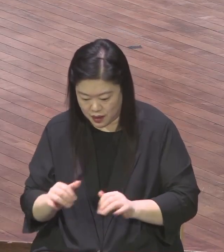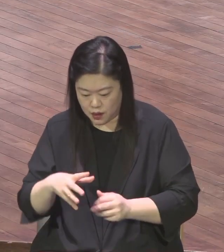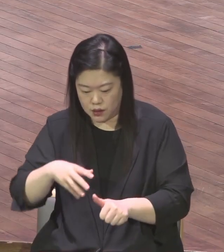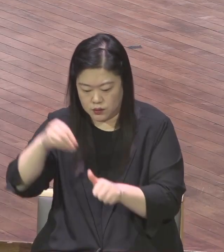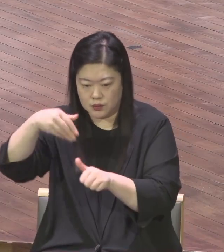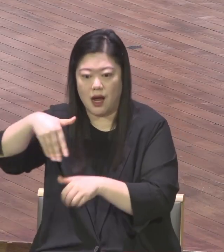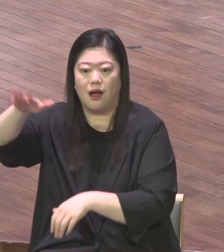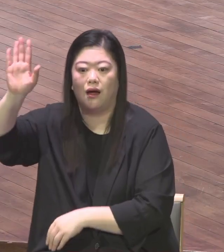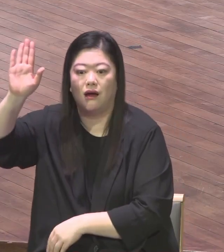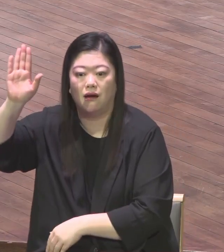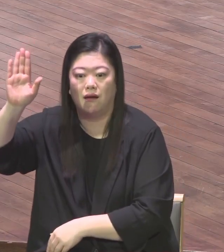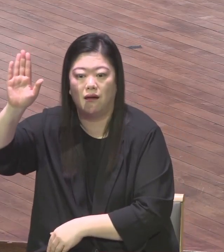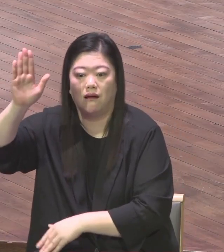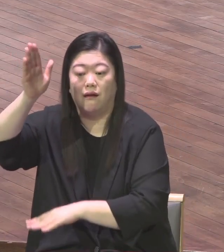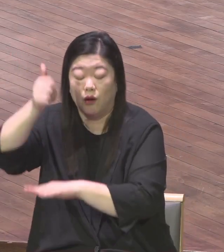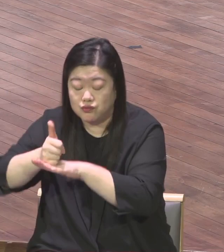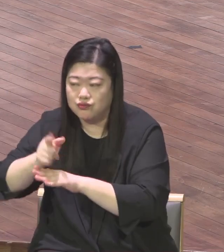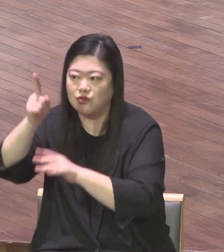예수님과 함께